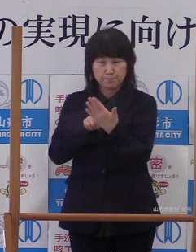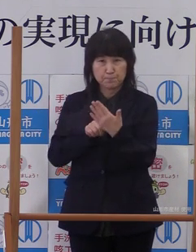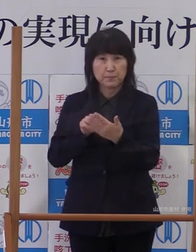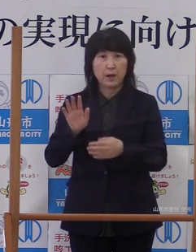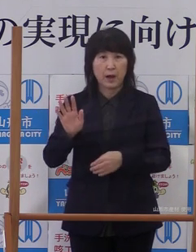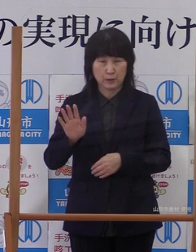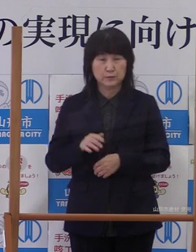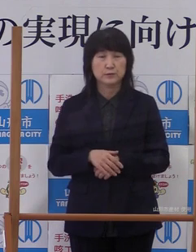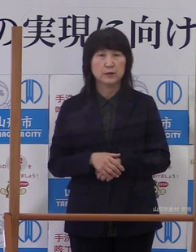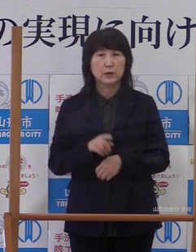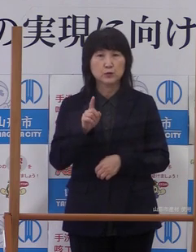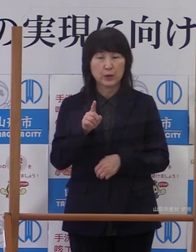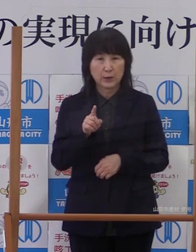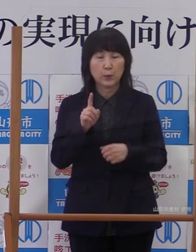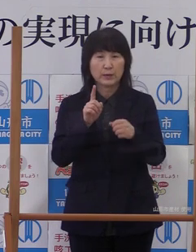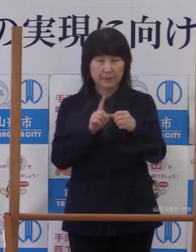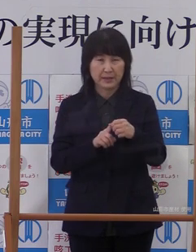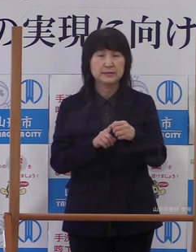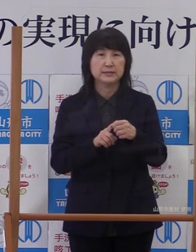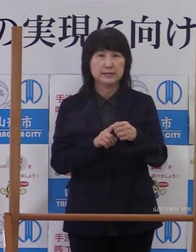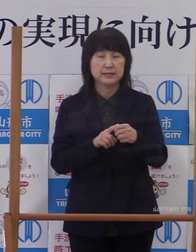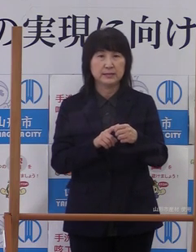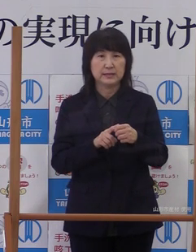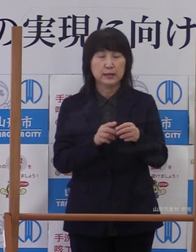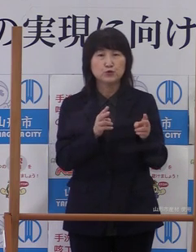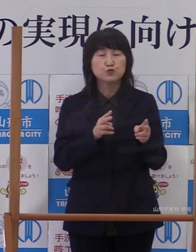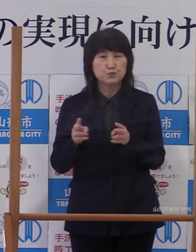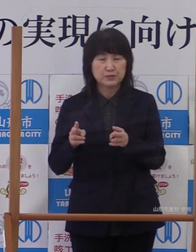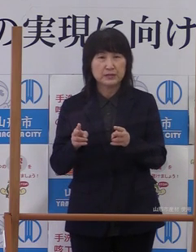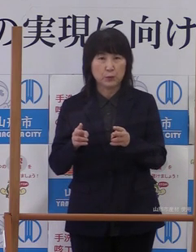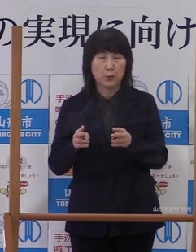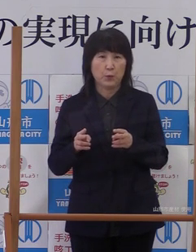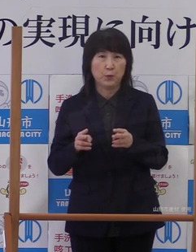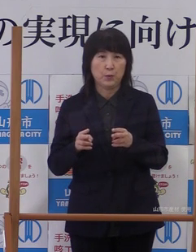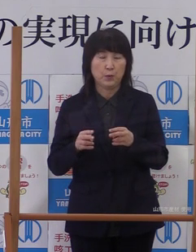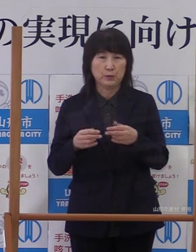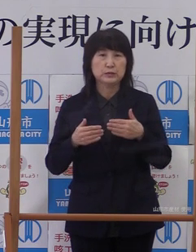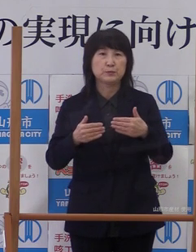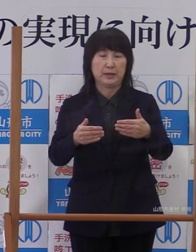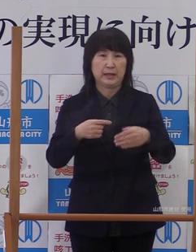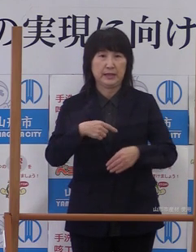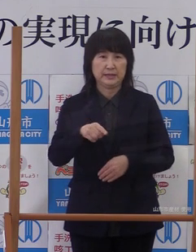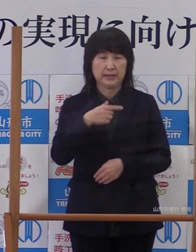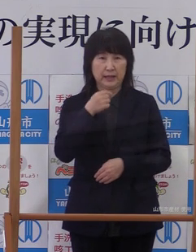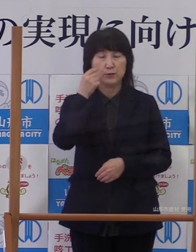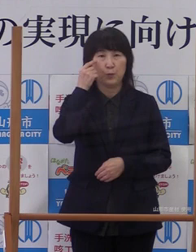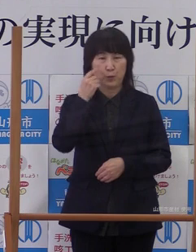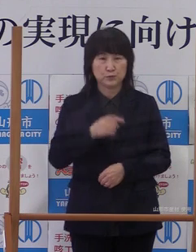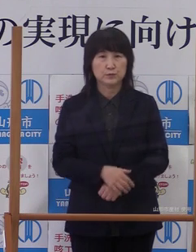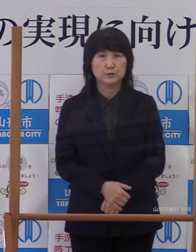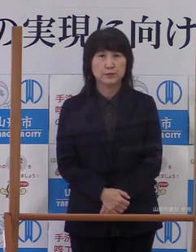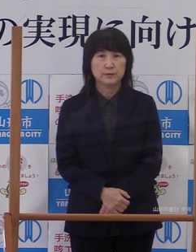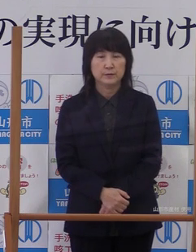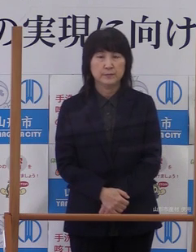、それに向けてやれることをしっかりとやっていきたいというふうに思いますし、